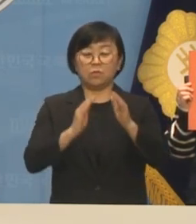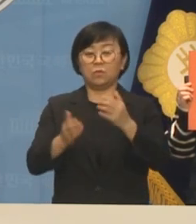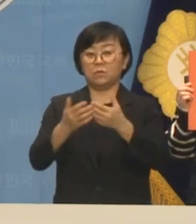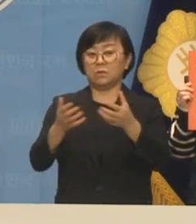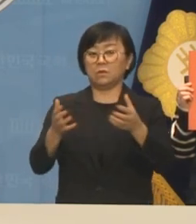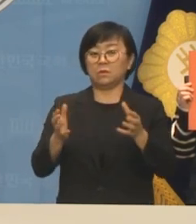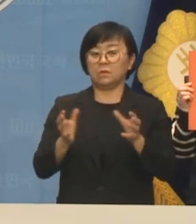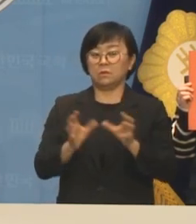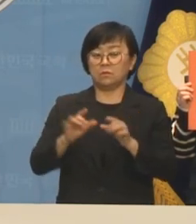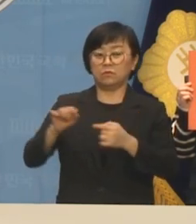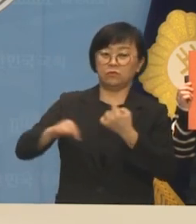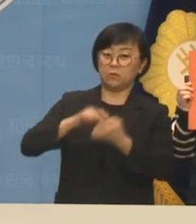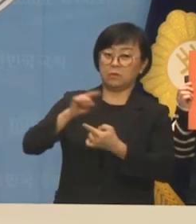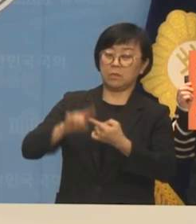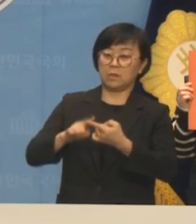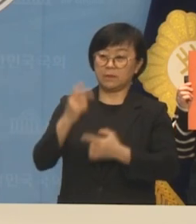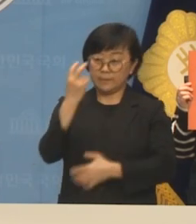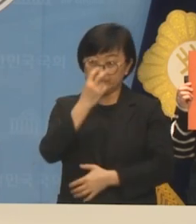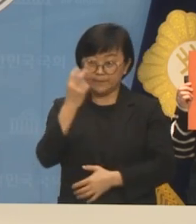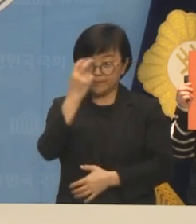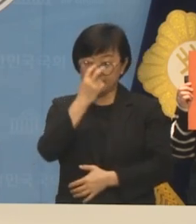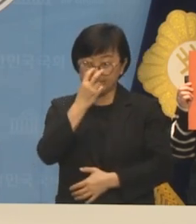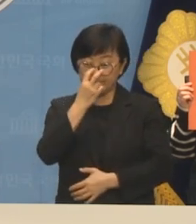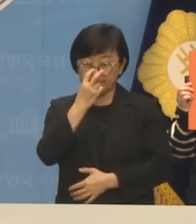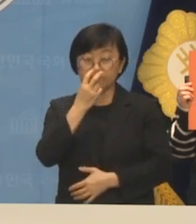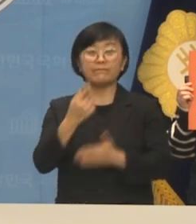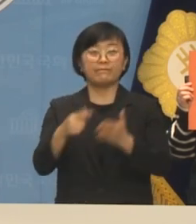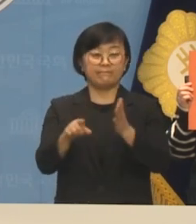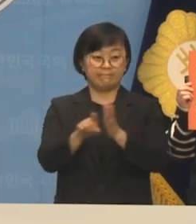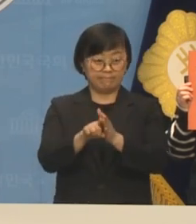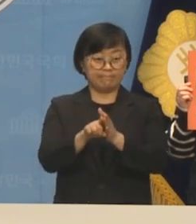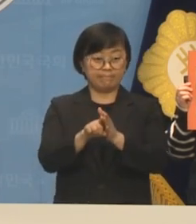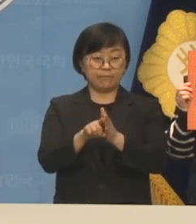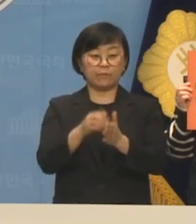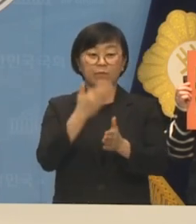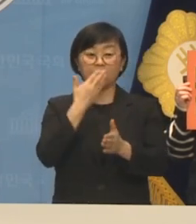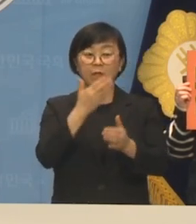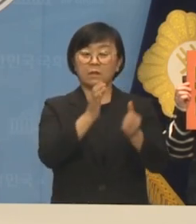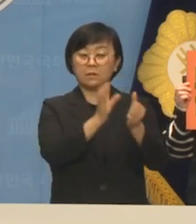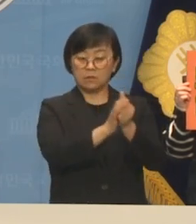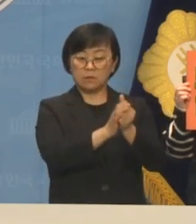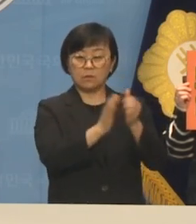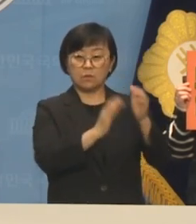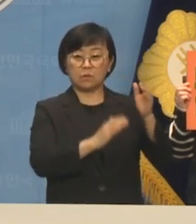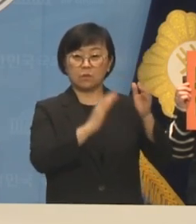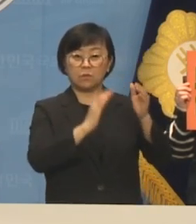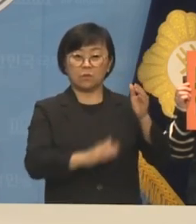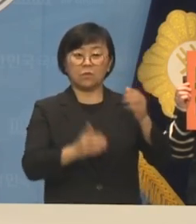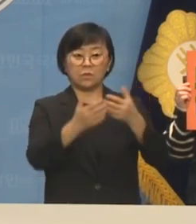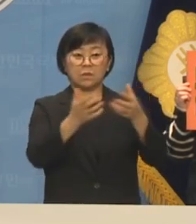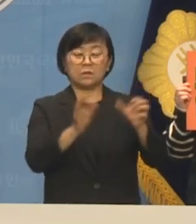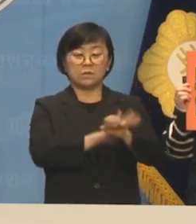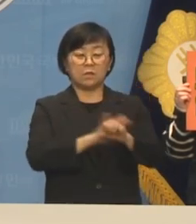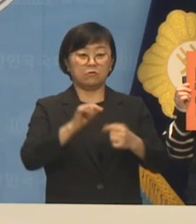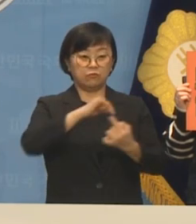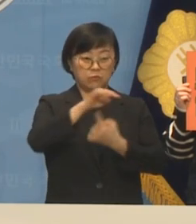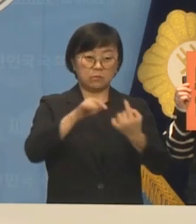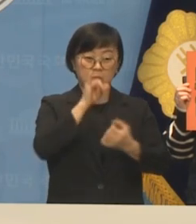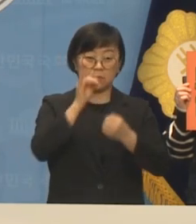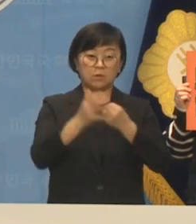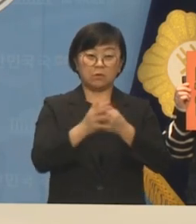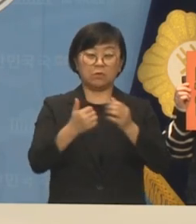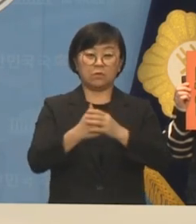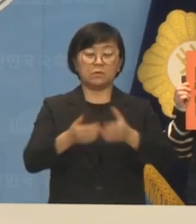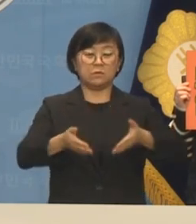공공기관에서 공공기관 운영에 대한 감시, 견제를 하는 것이 공공기관이 제대로 운영되고